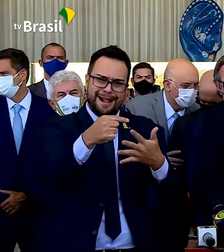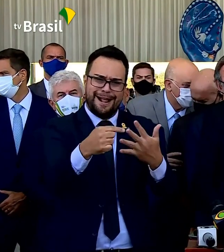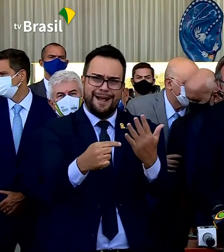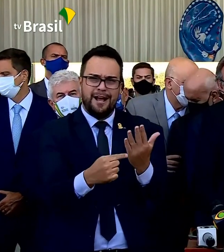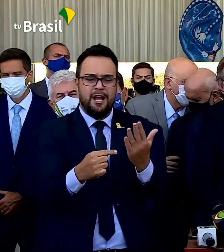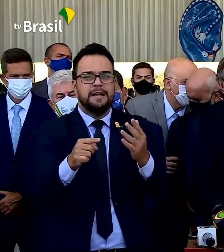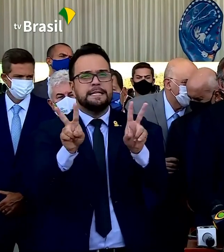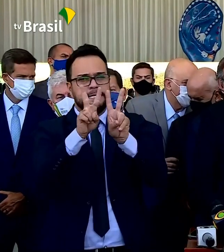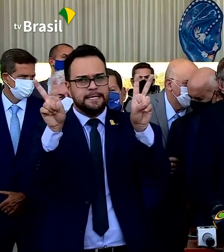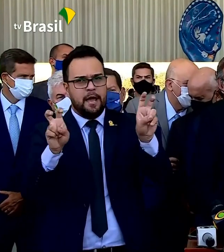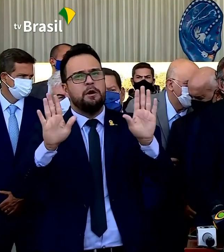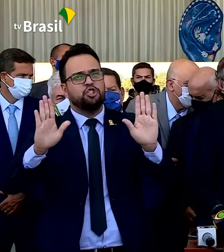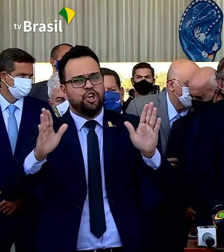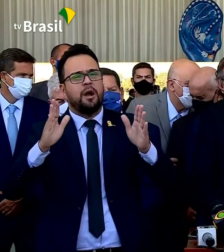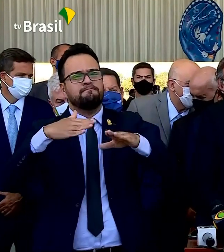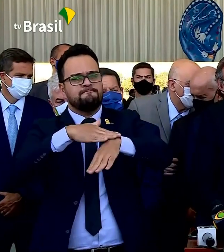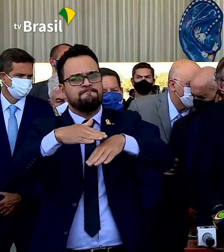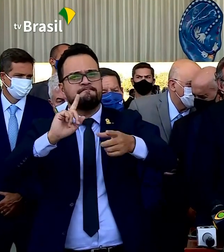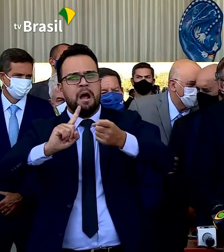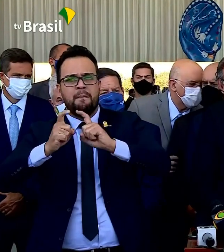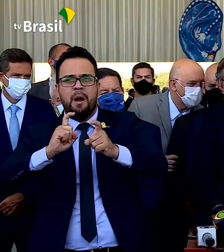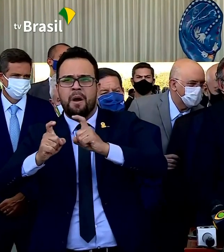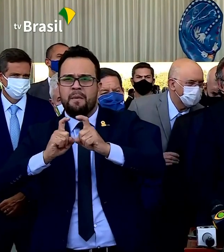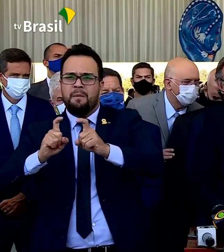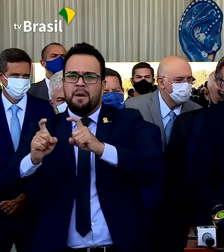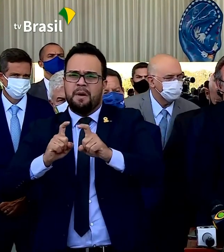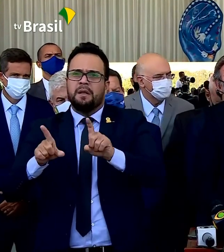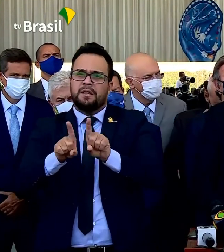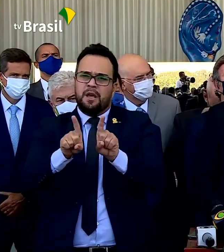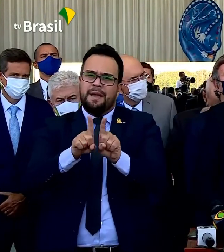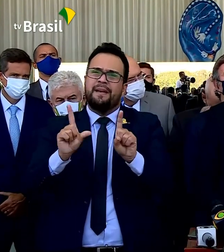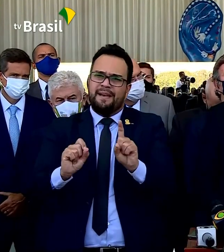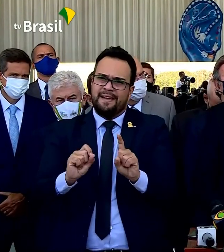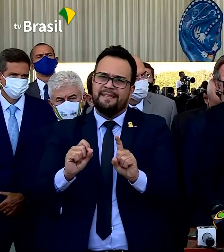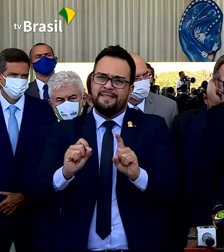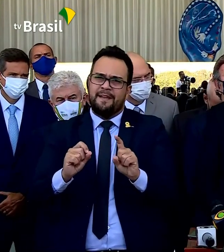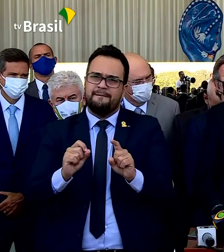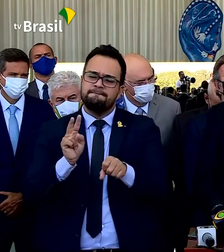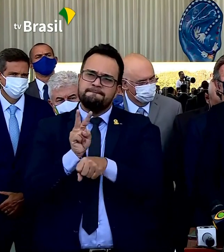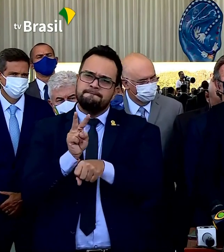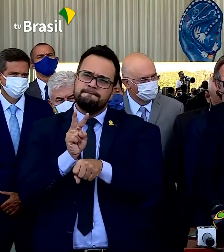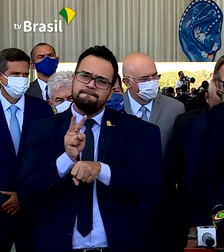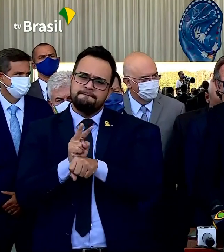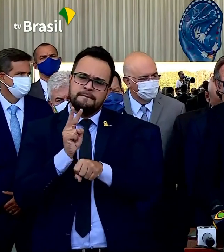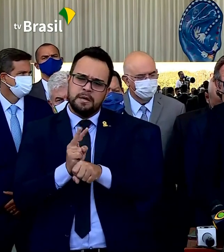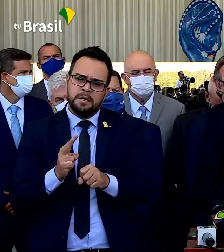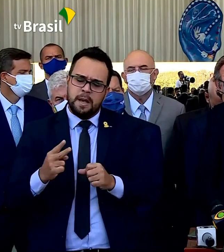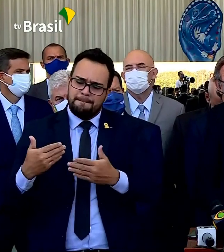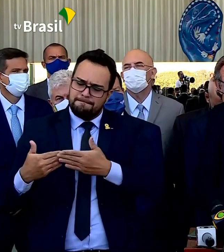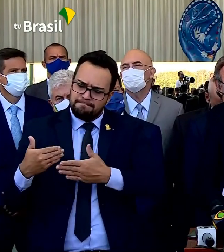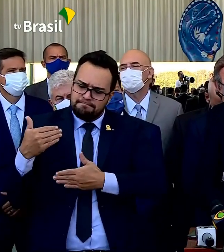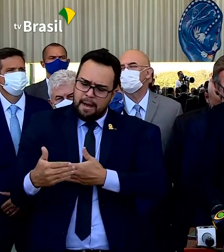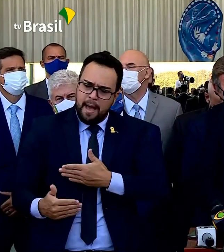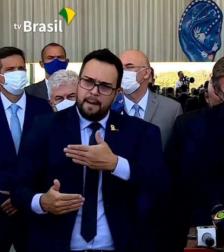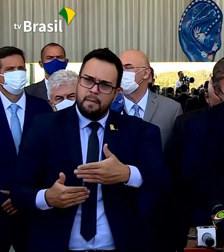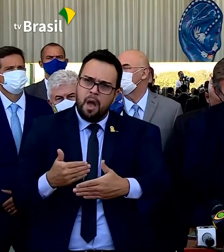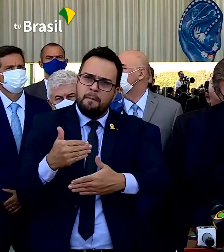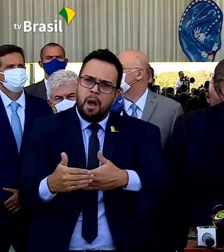aqui tratados, com acompanhamento par e passo dessa situação, para que nós possamos ter